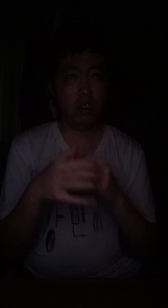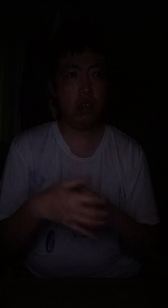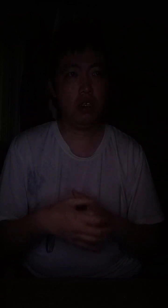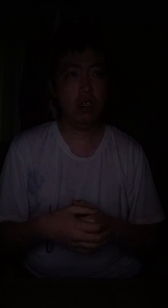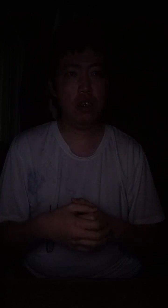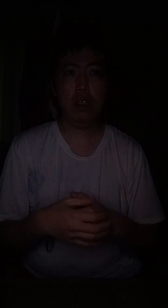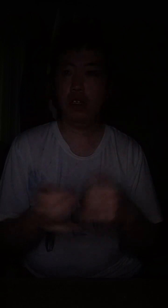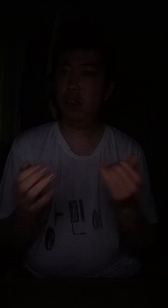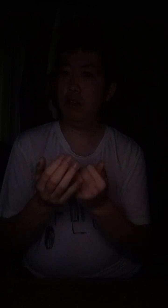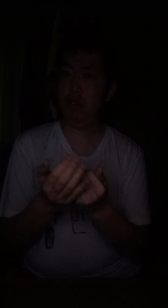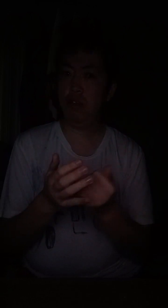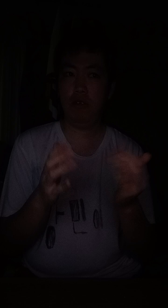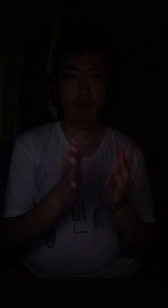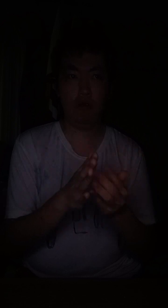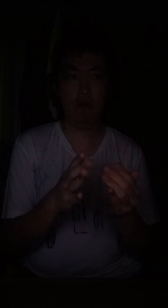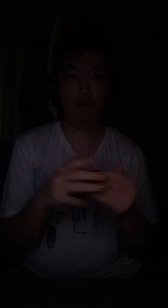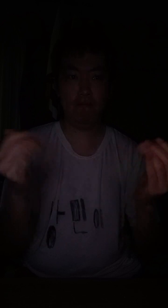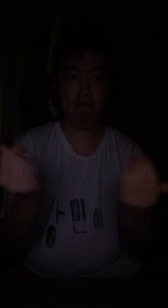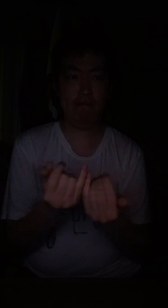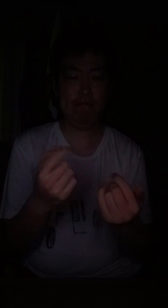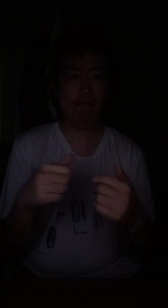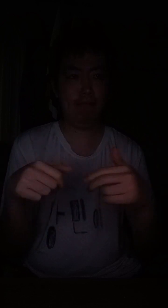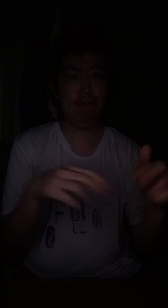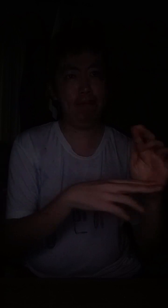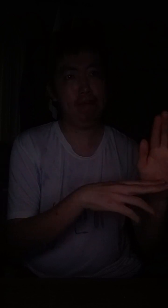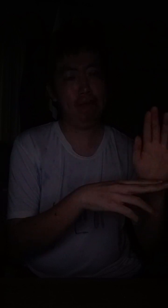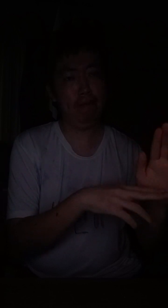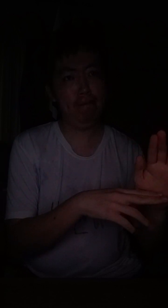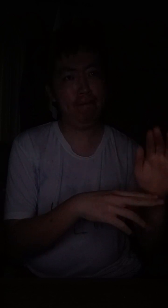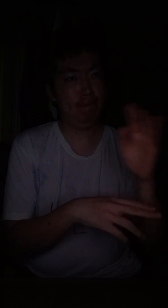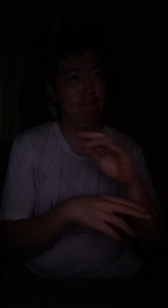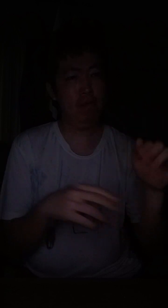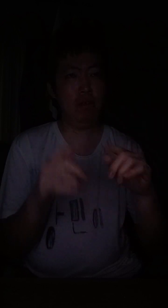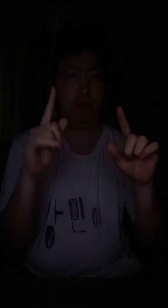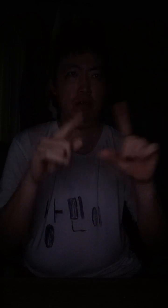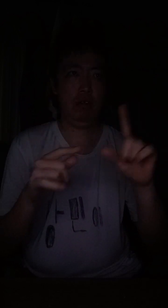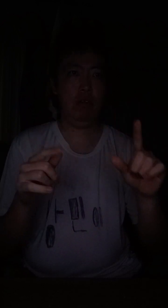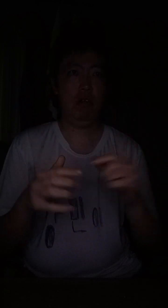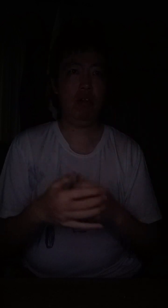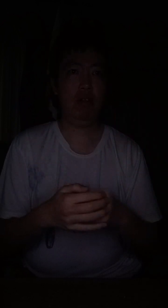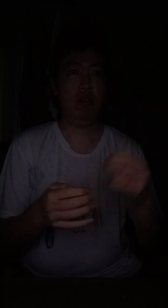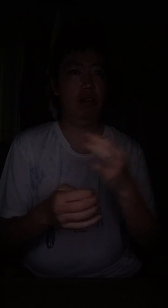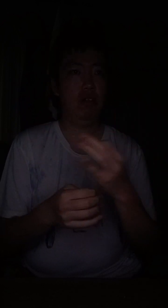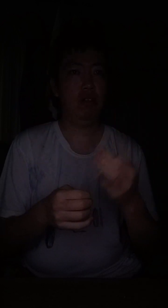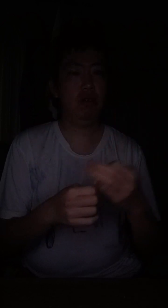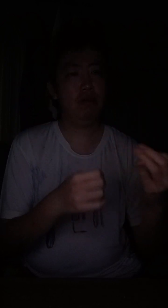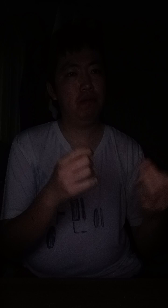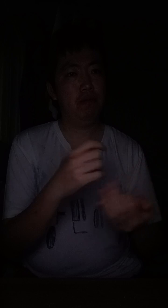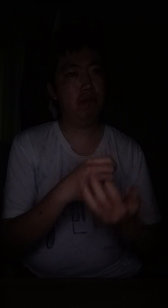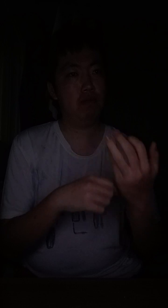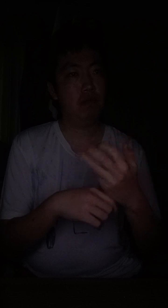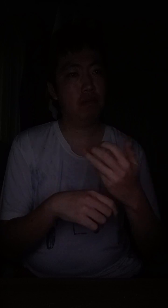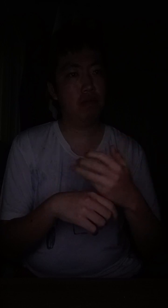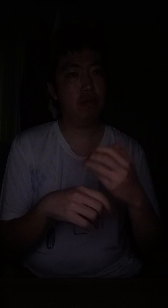하지만 최근에는 특유의 주파수대를 벗어난 신형 몰카도 나오고 있는 실정입니다. 경찰과 지자체의 지속적인 단속이 필요한